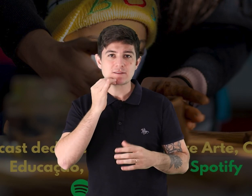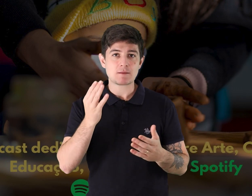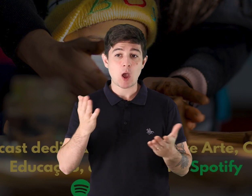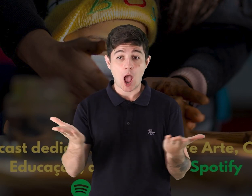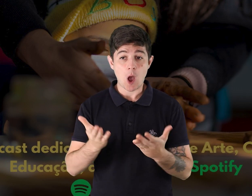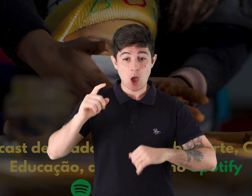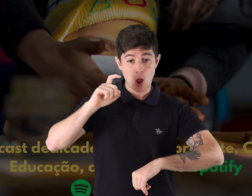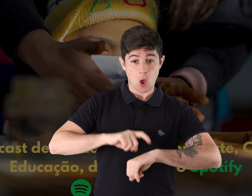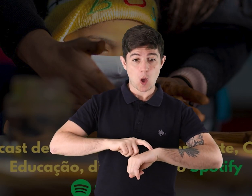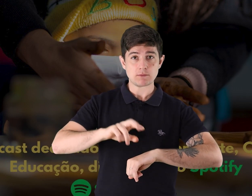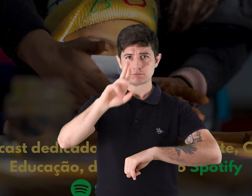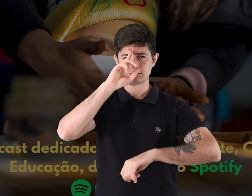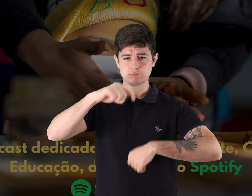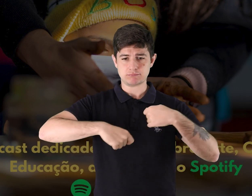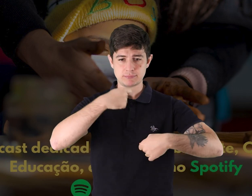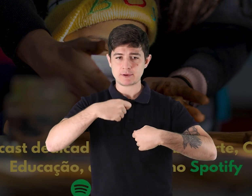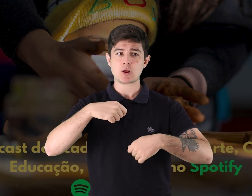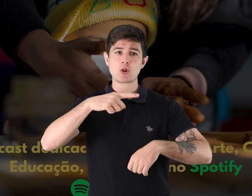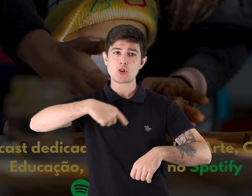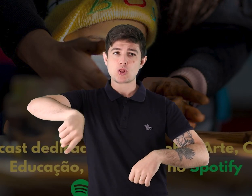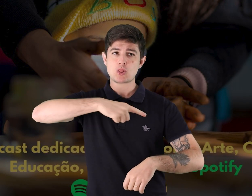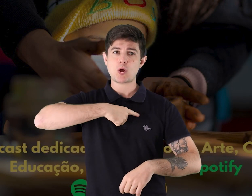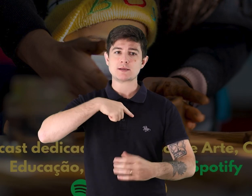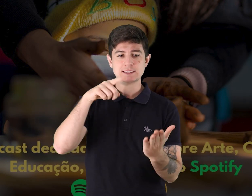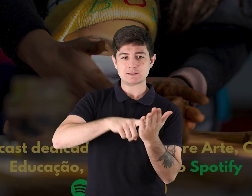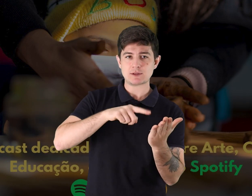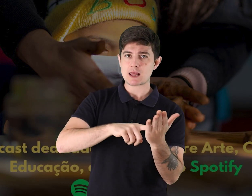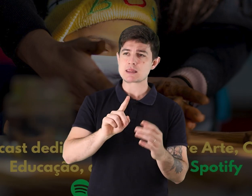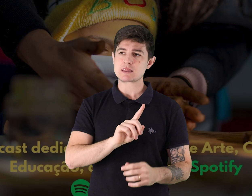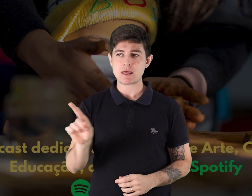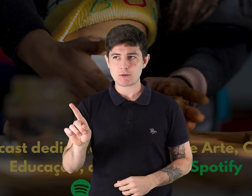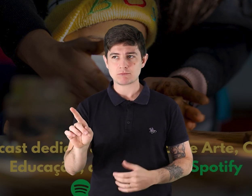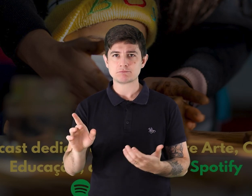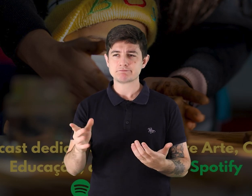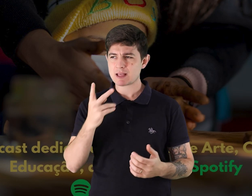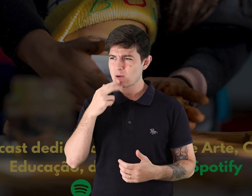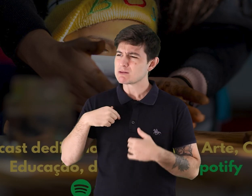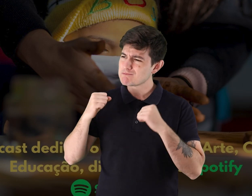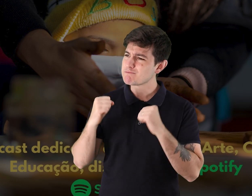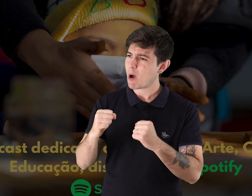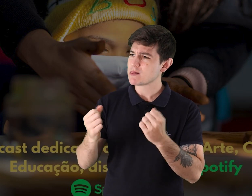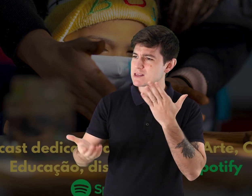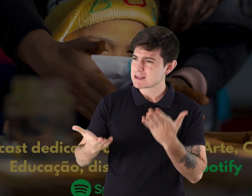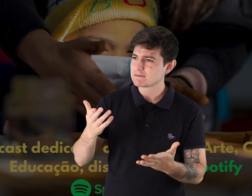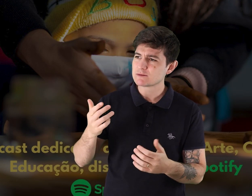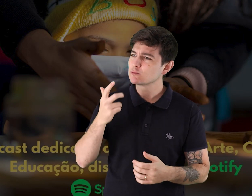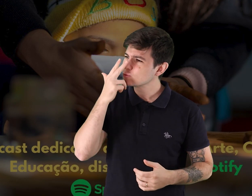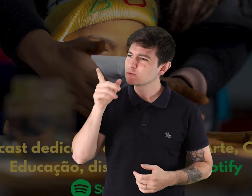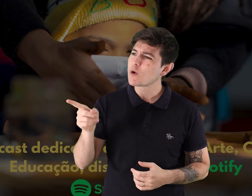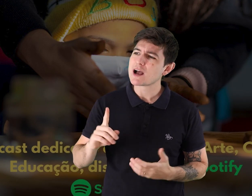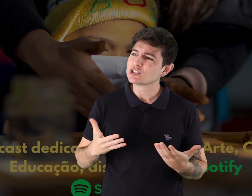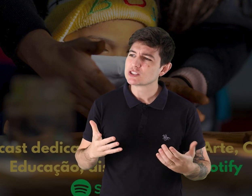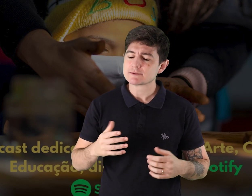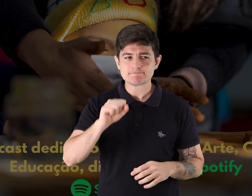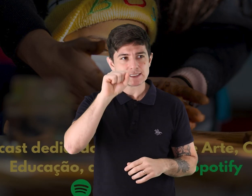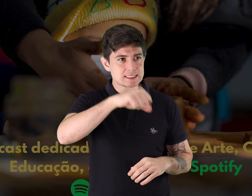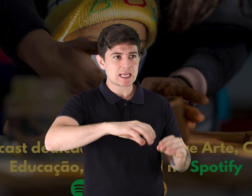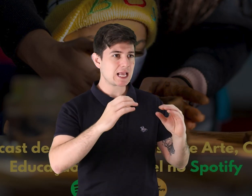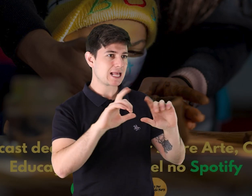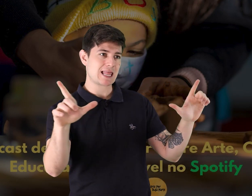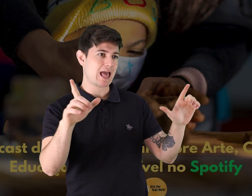exemplo, na hora da refeição a gente não mexe em celular. Aí eu acho que é possível ir equilibrando essa balança, não